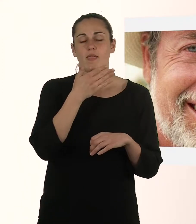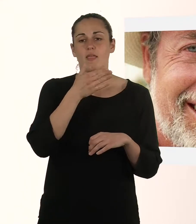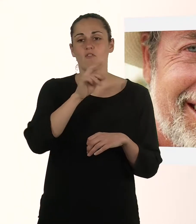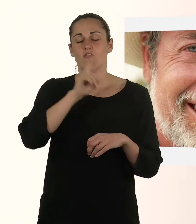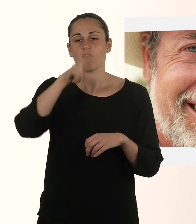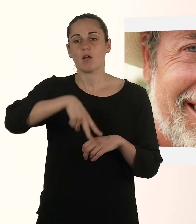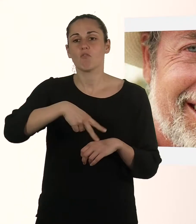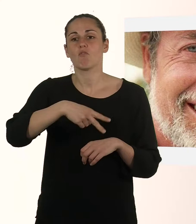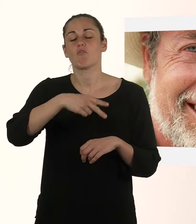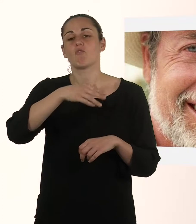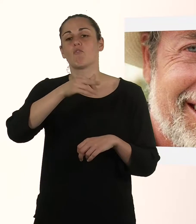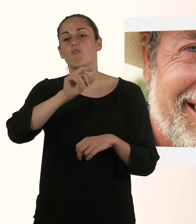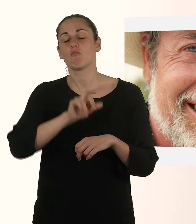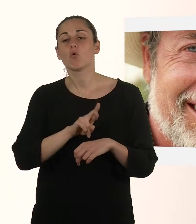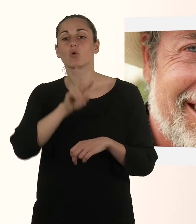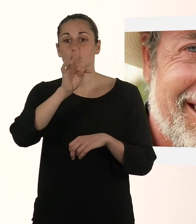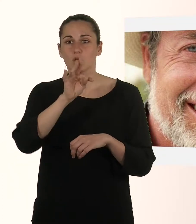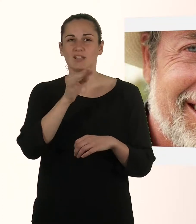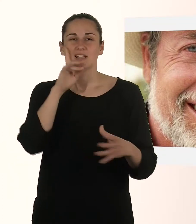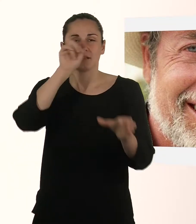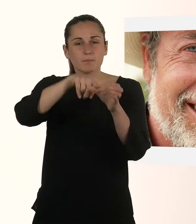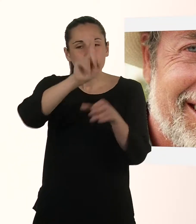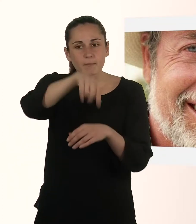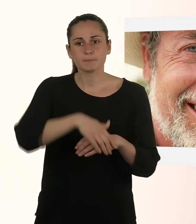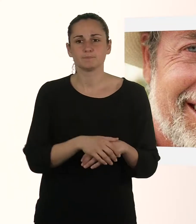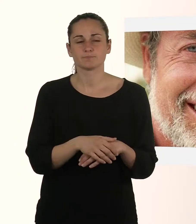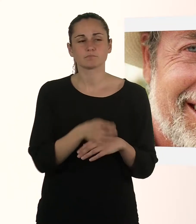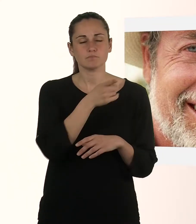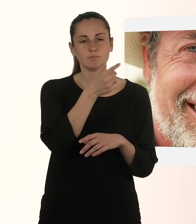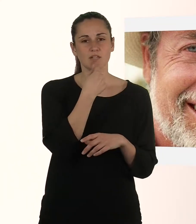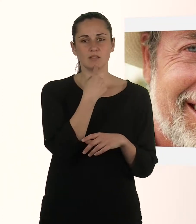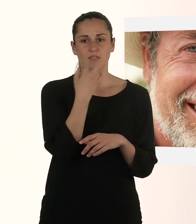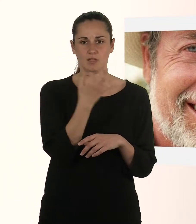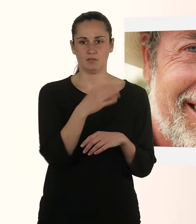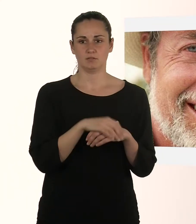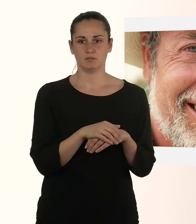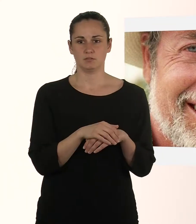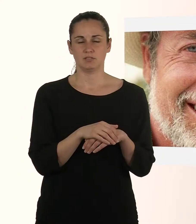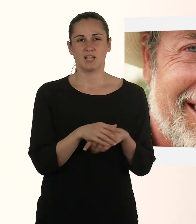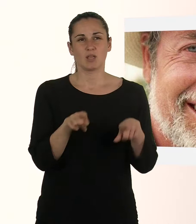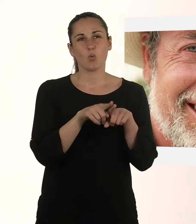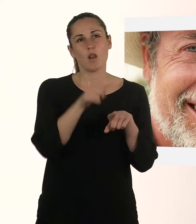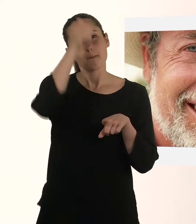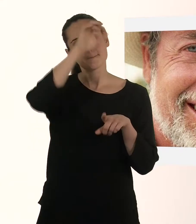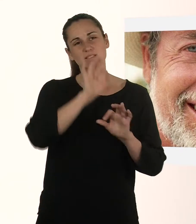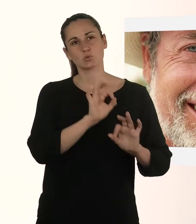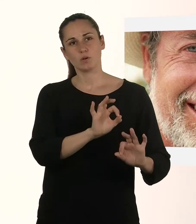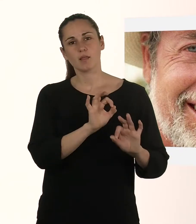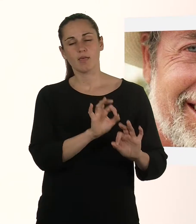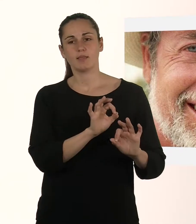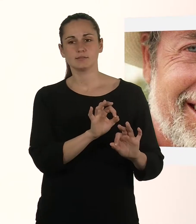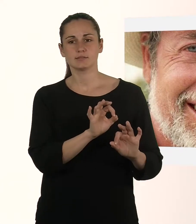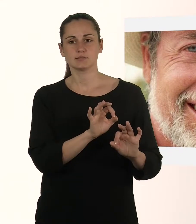pero sobre todo él en el territorio propiamente de las masculinidades, con quien va a